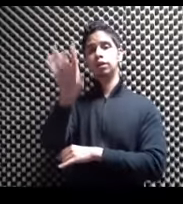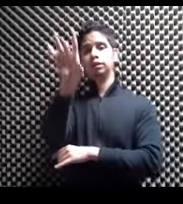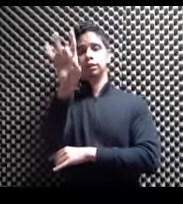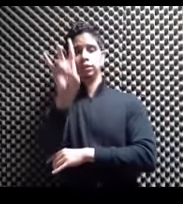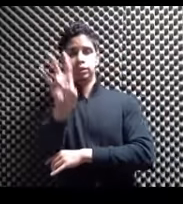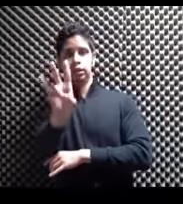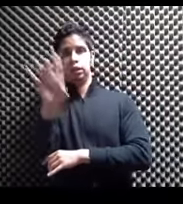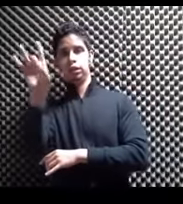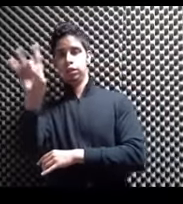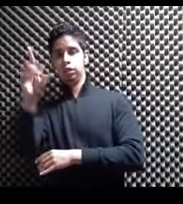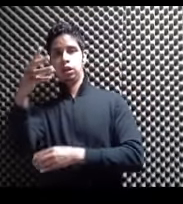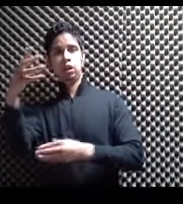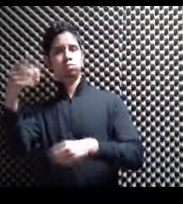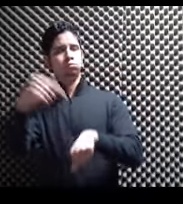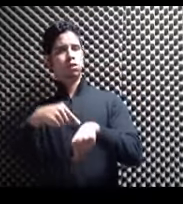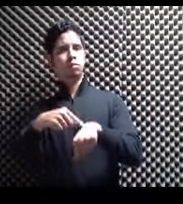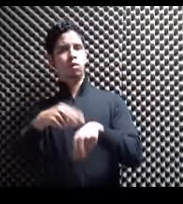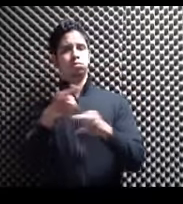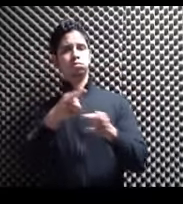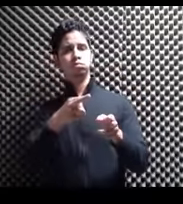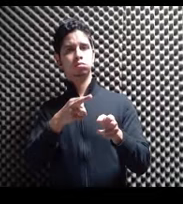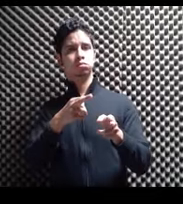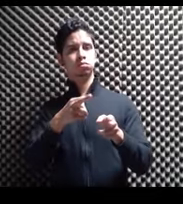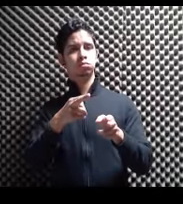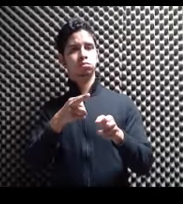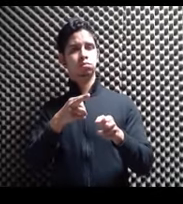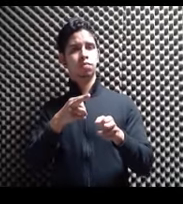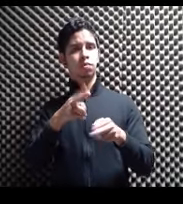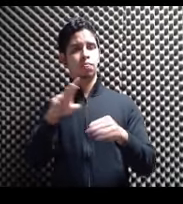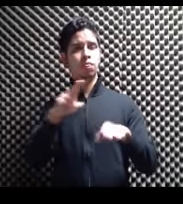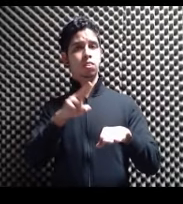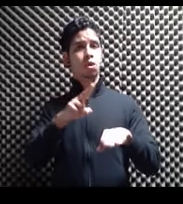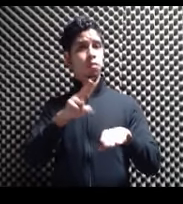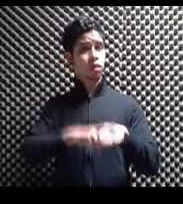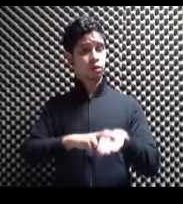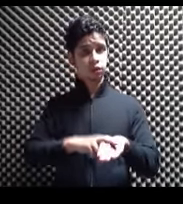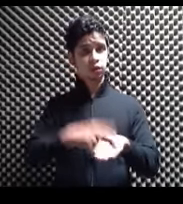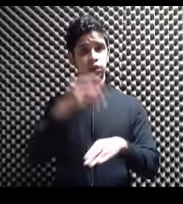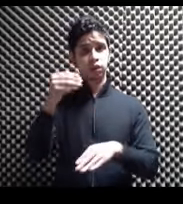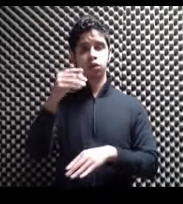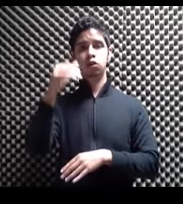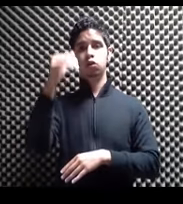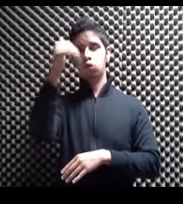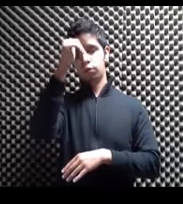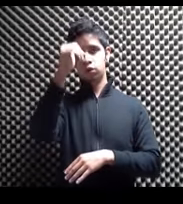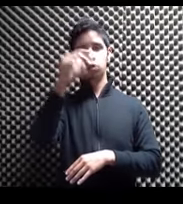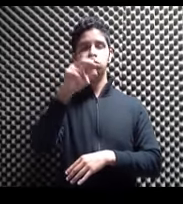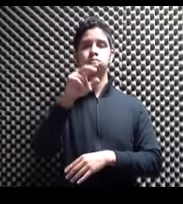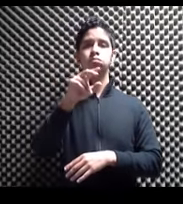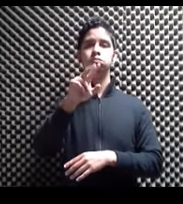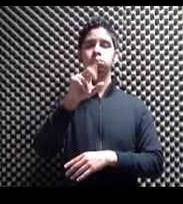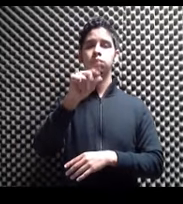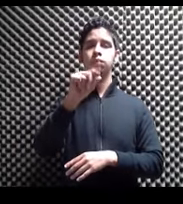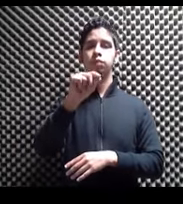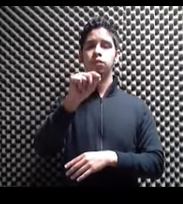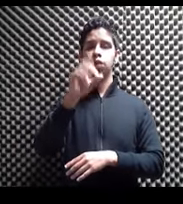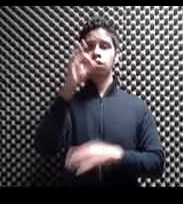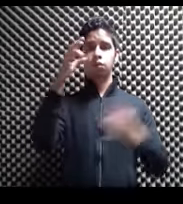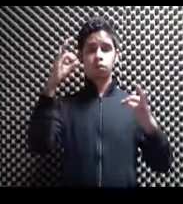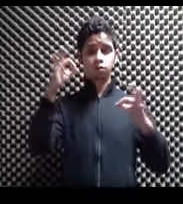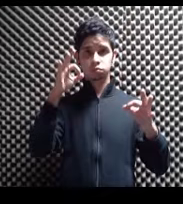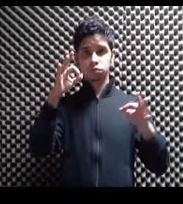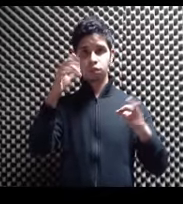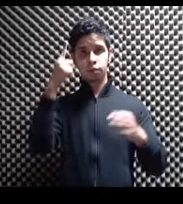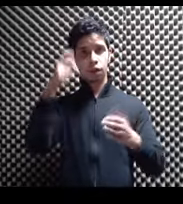Y el domingo 9 de febrero a las 4 de la tarde. Así que para la boletería puede ser allí mismo en el